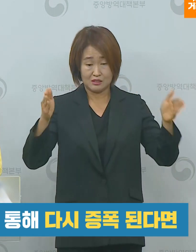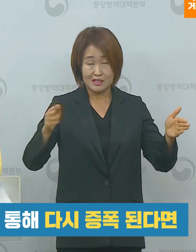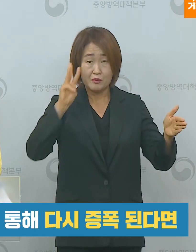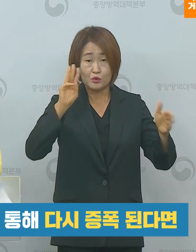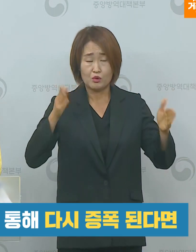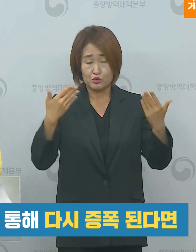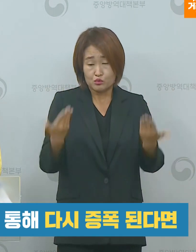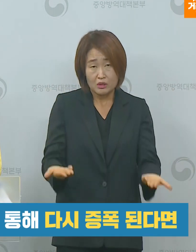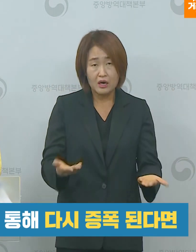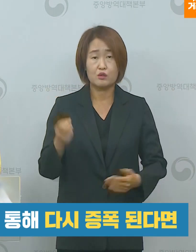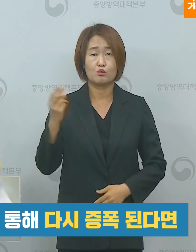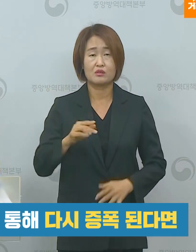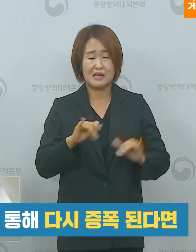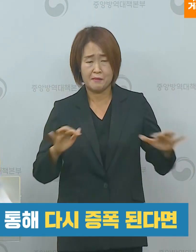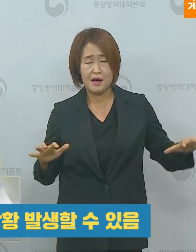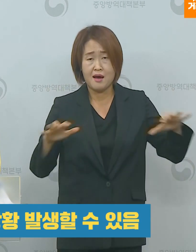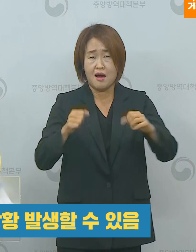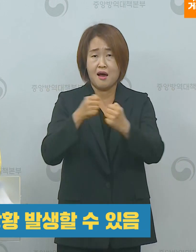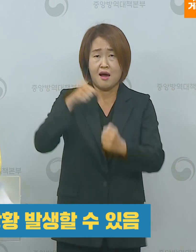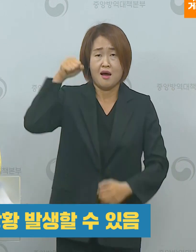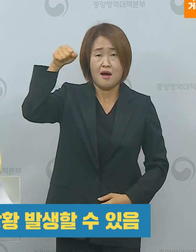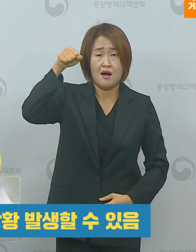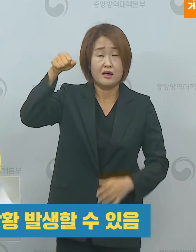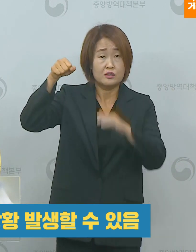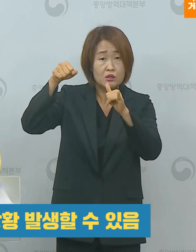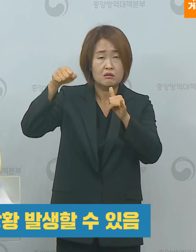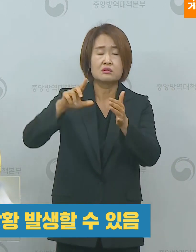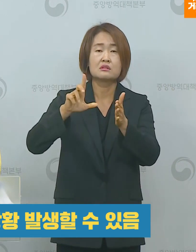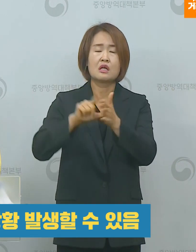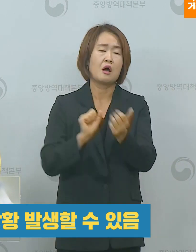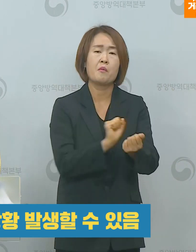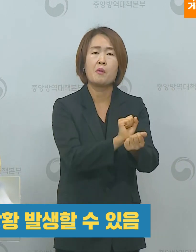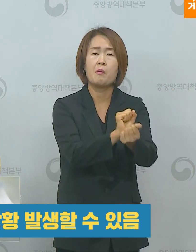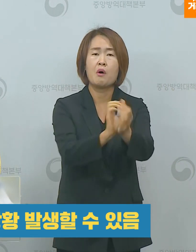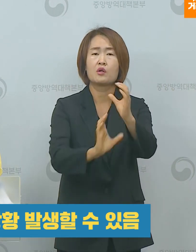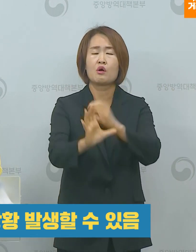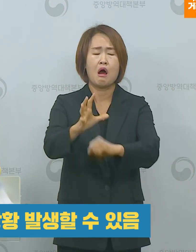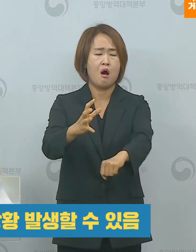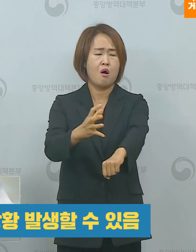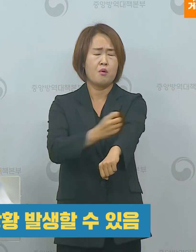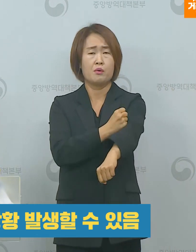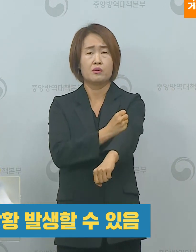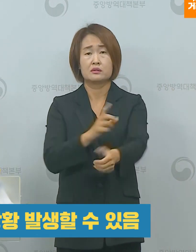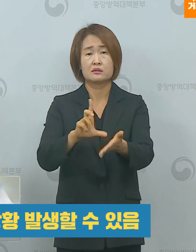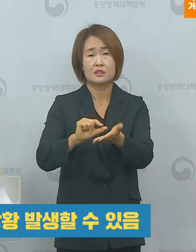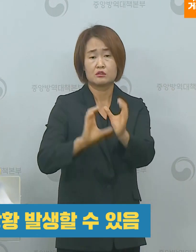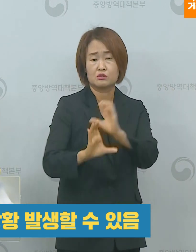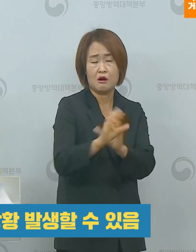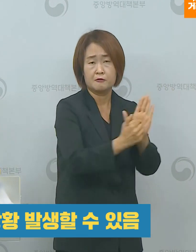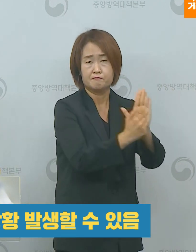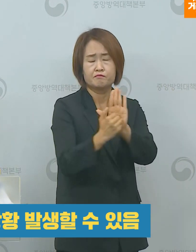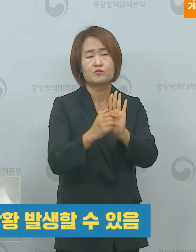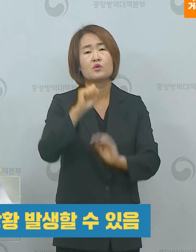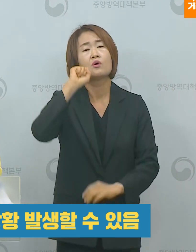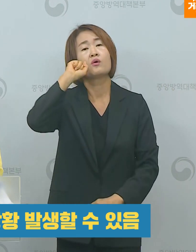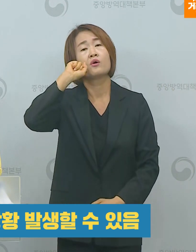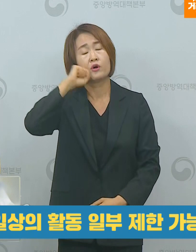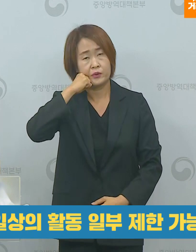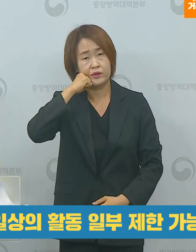통해서 다시 증폭된다면 그때는 정말로 통제가 어려운 상황이 발생할 수